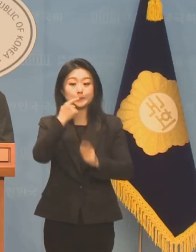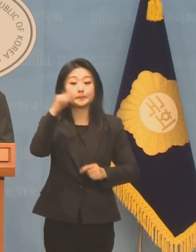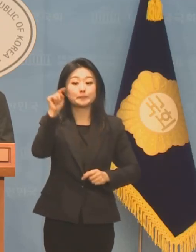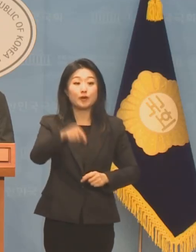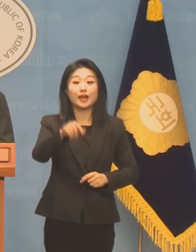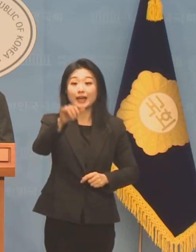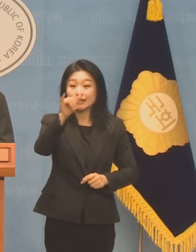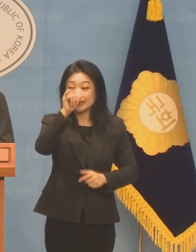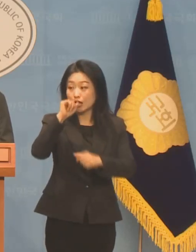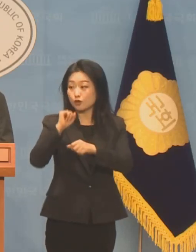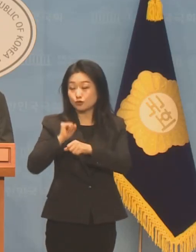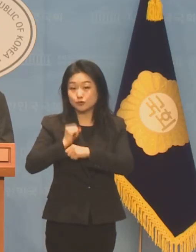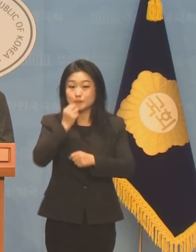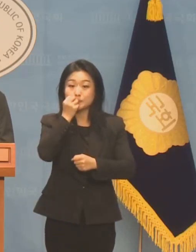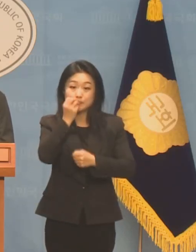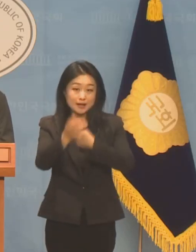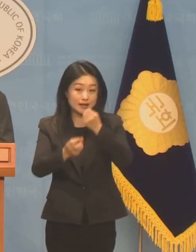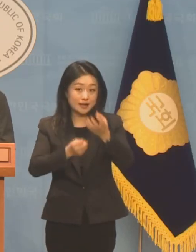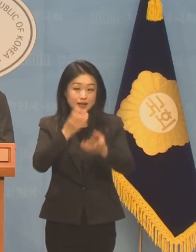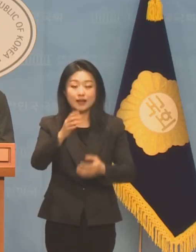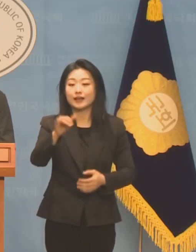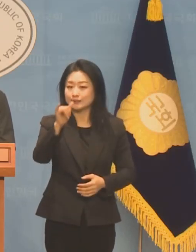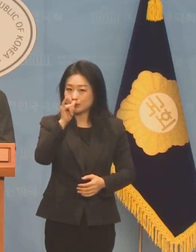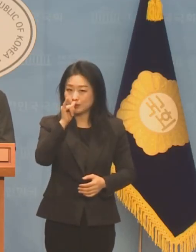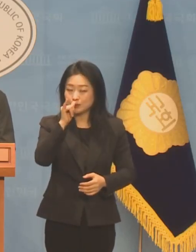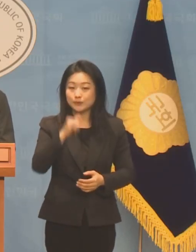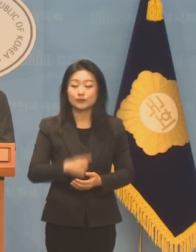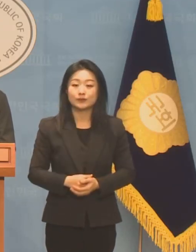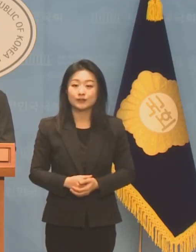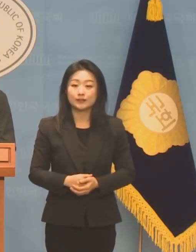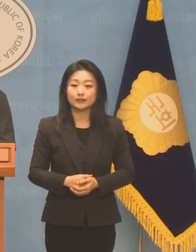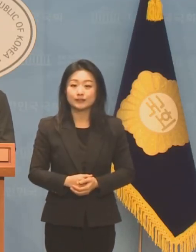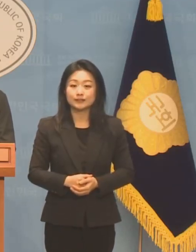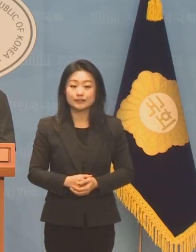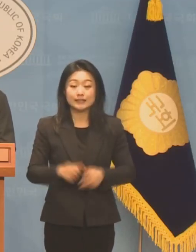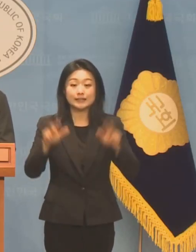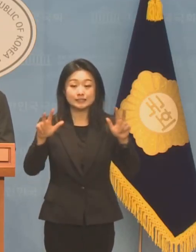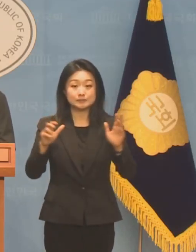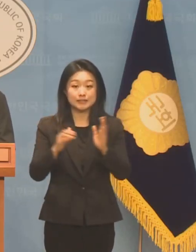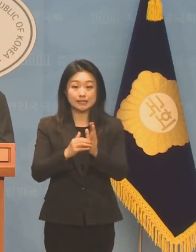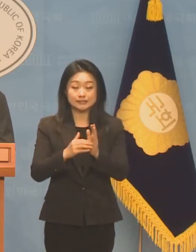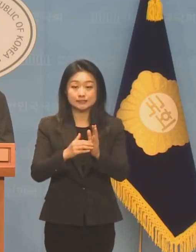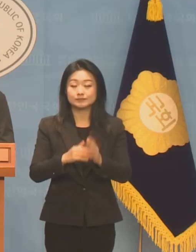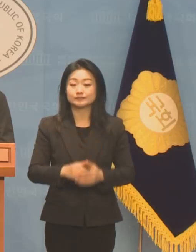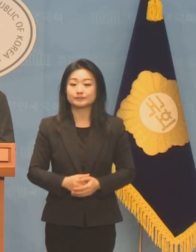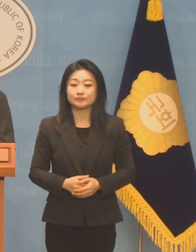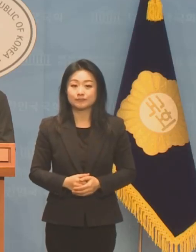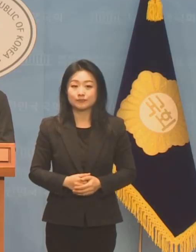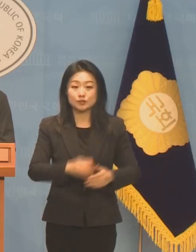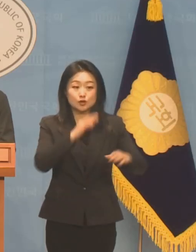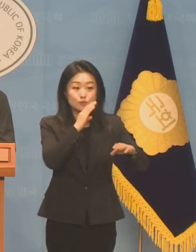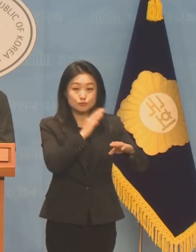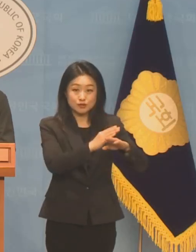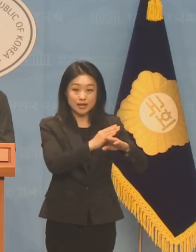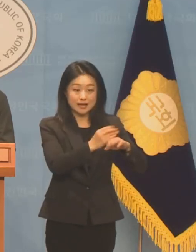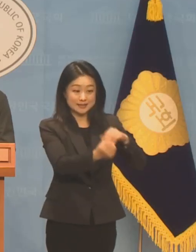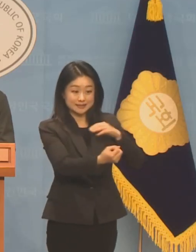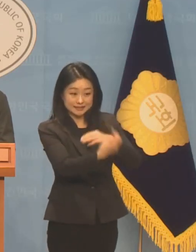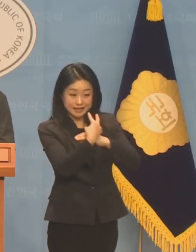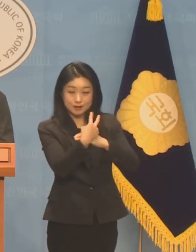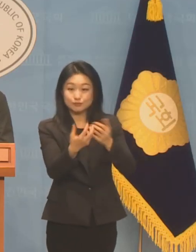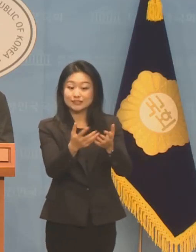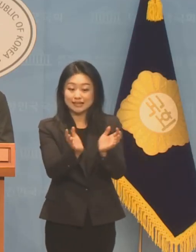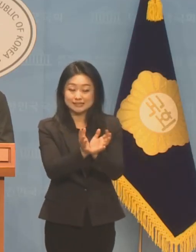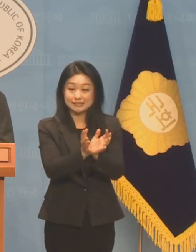내부 증언까지 나온 마당입니다. 게다가 그동안 모른 척하며 탈북 단체들의